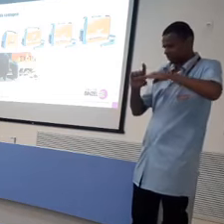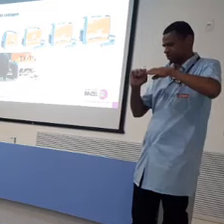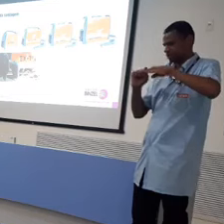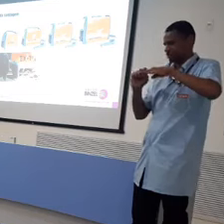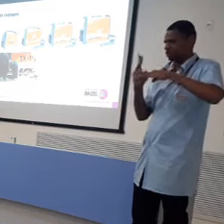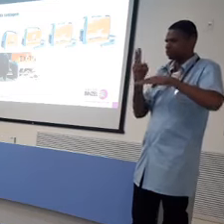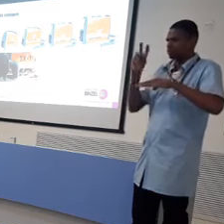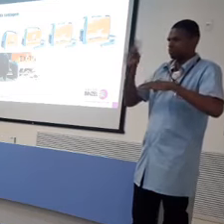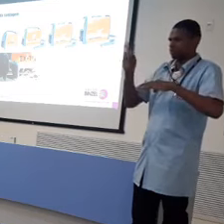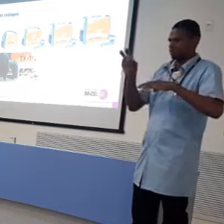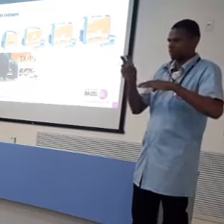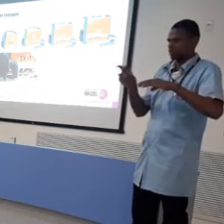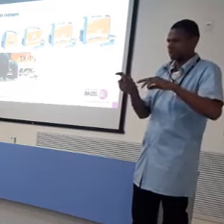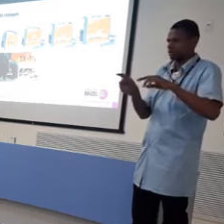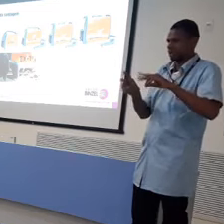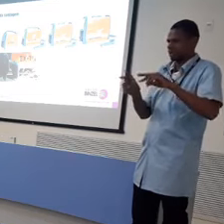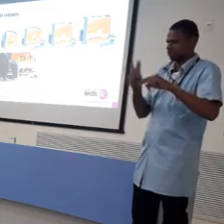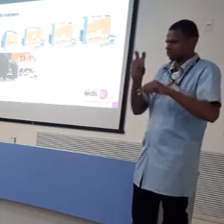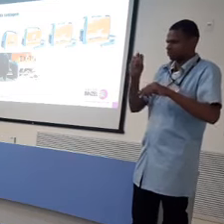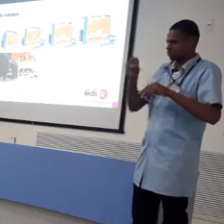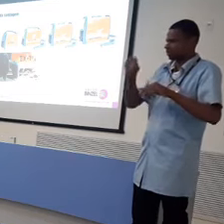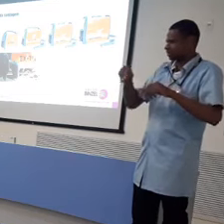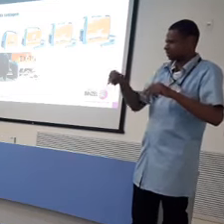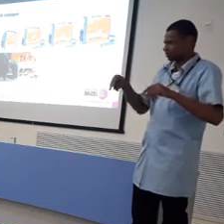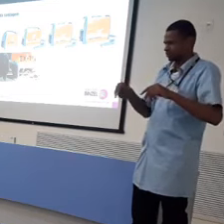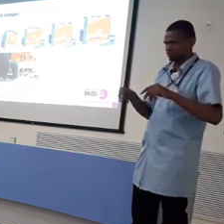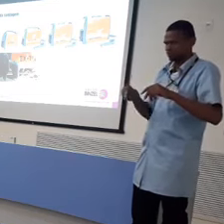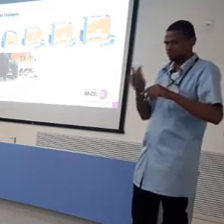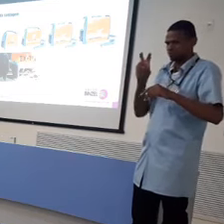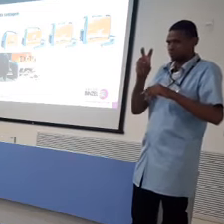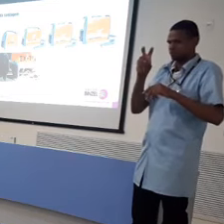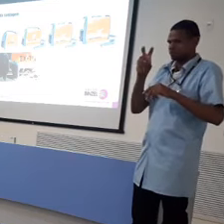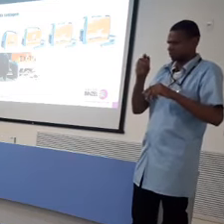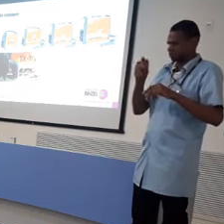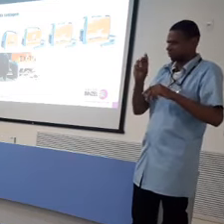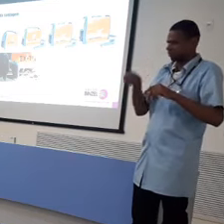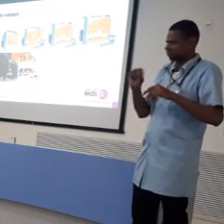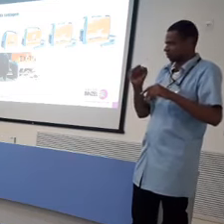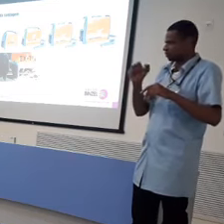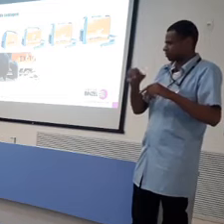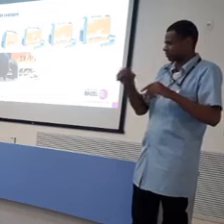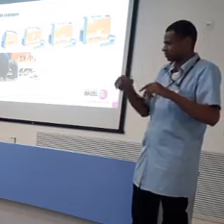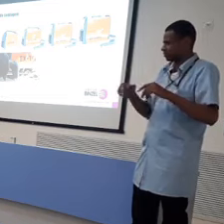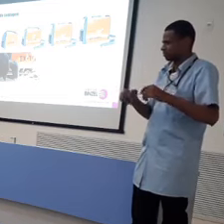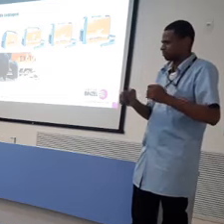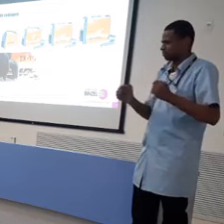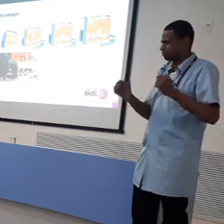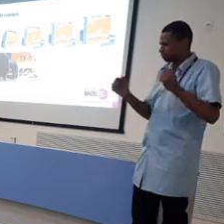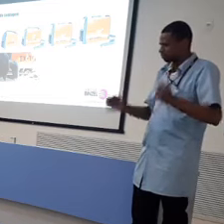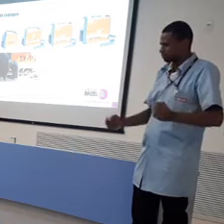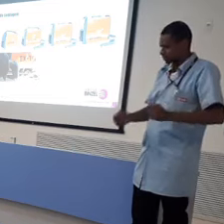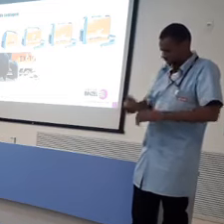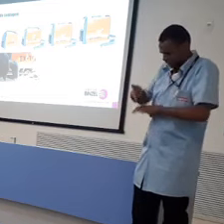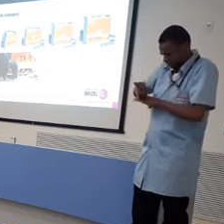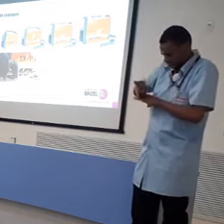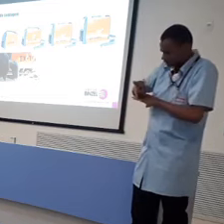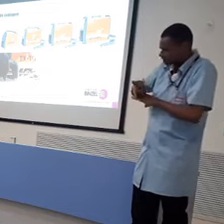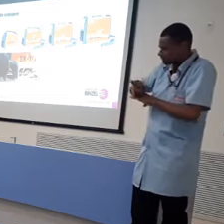tá? Fala, mas na mão é muito pesado, por incrível que pareça, não é. Tranquilamente você